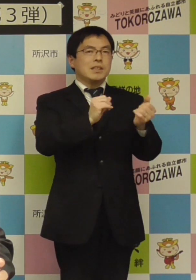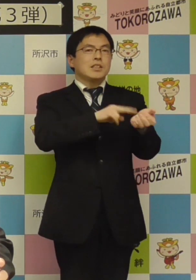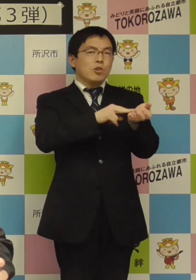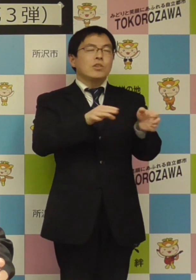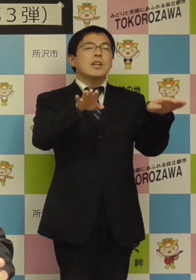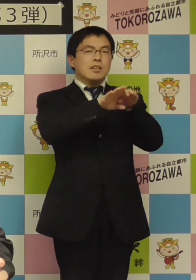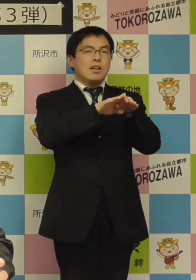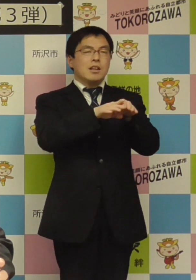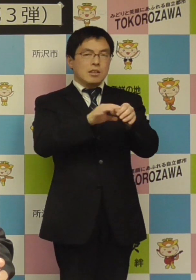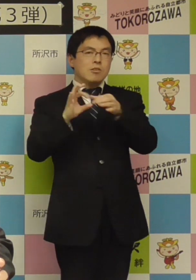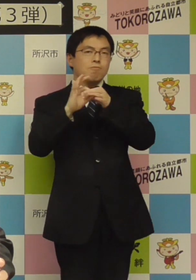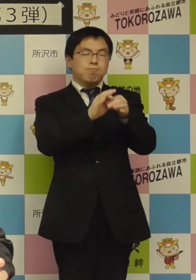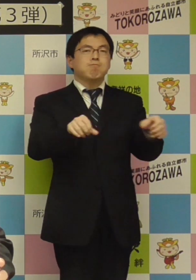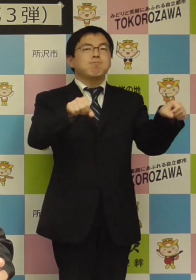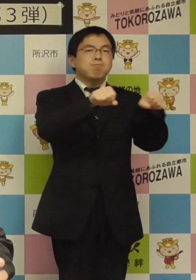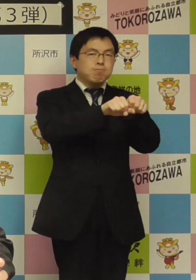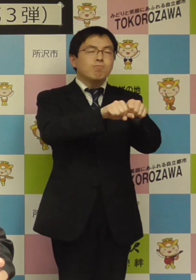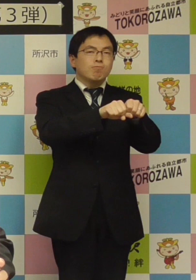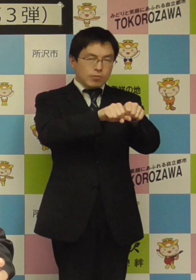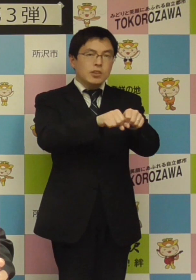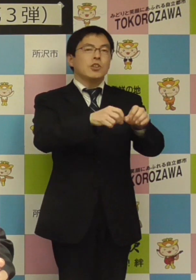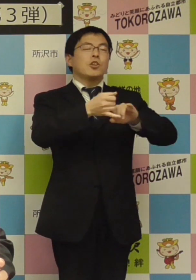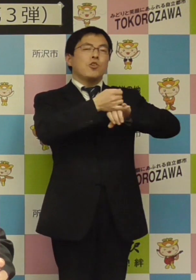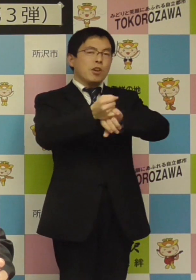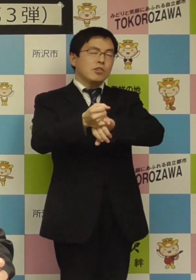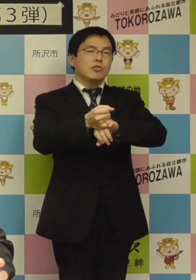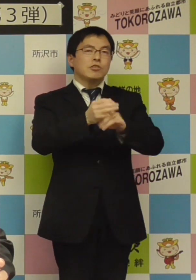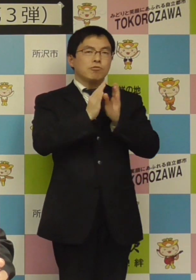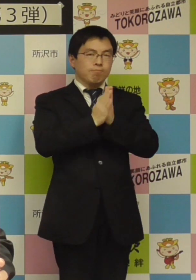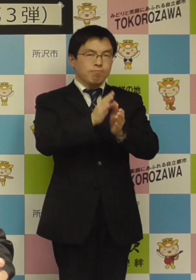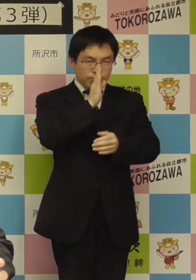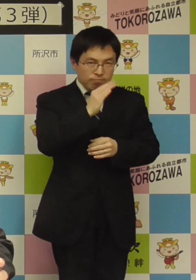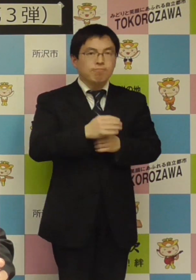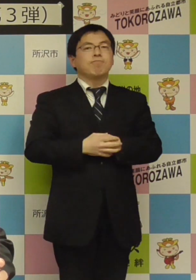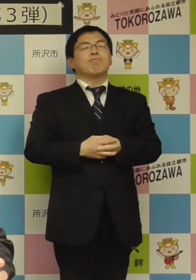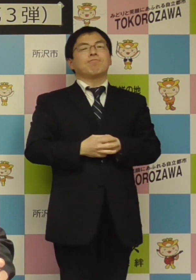センターに連絡をして予定予約を入れていただきます。